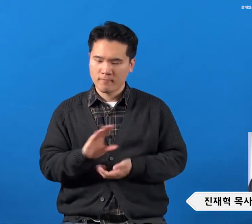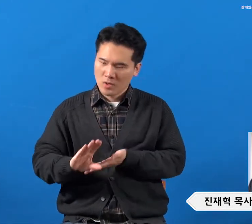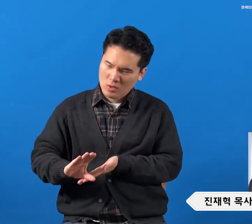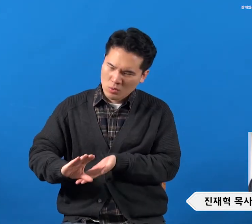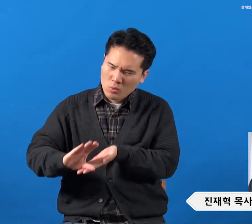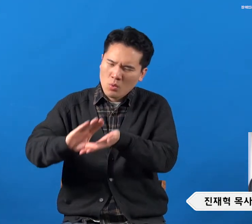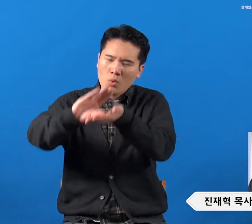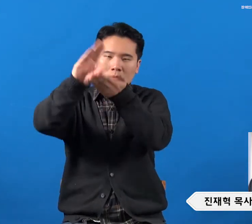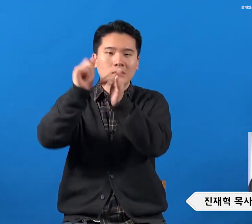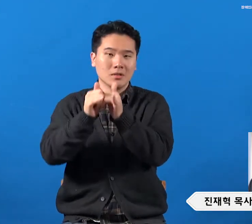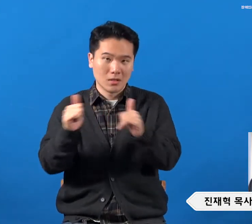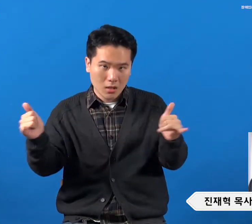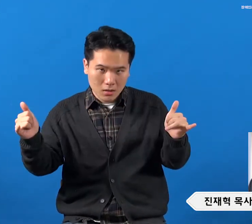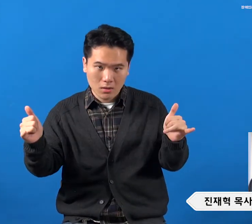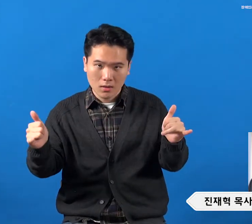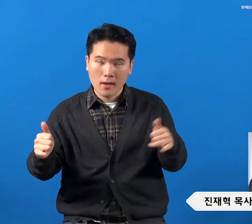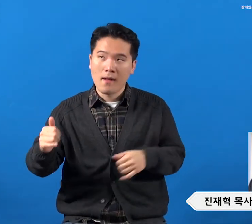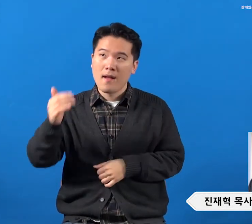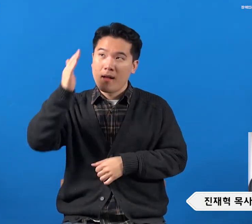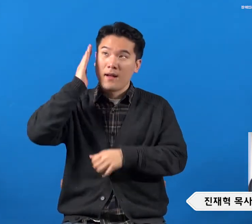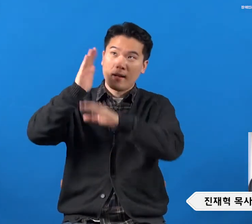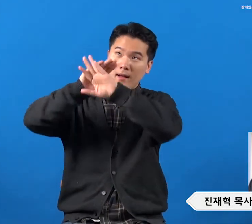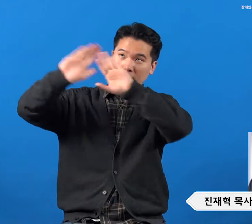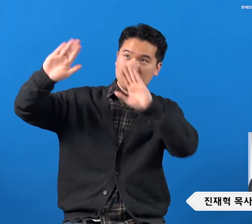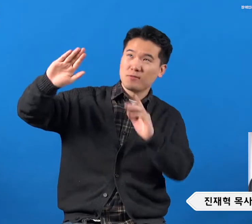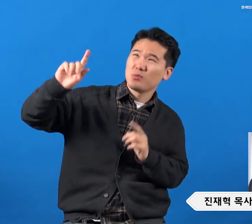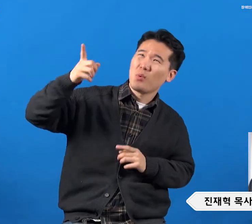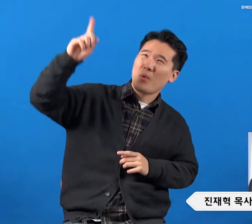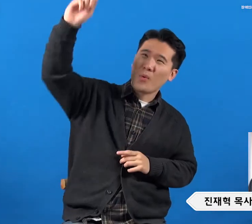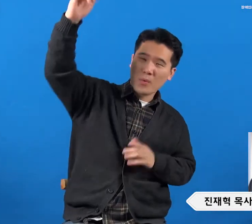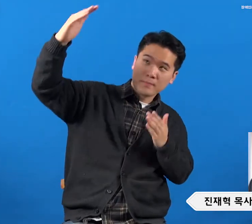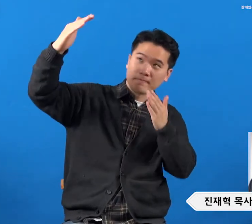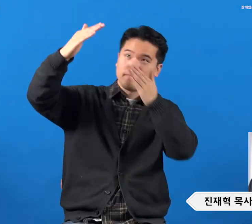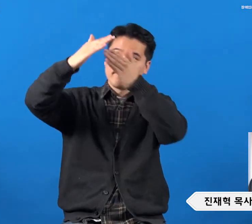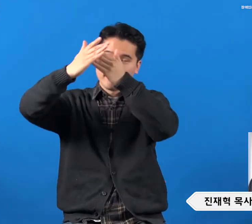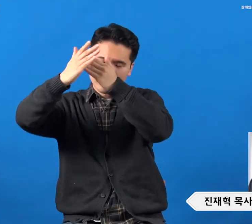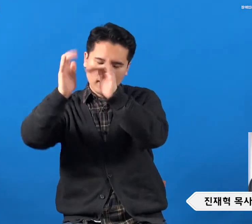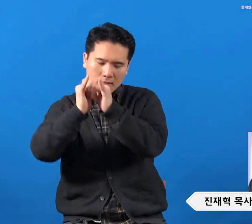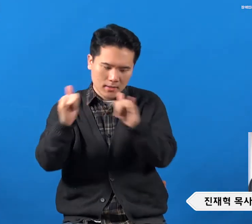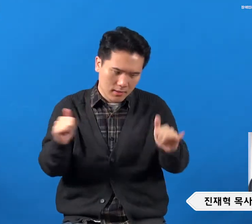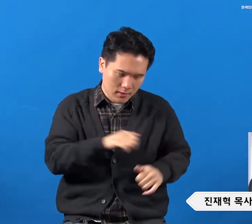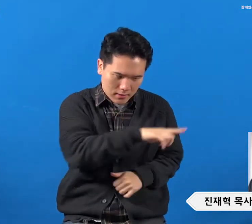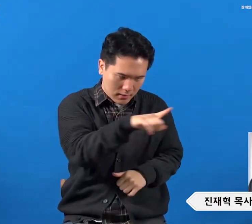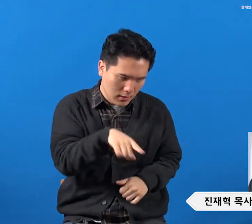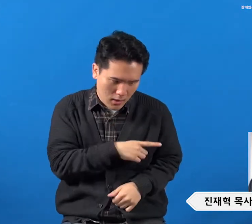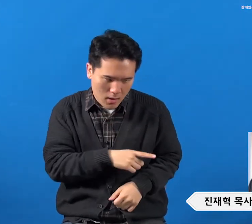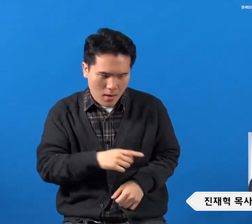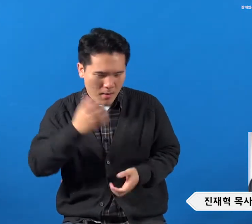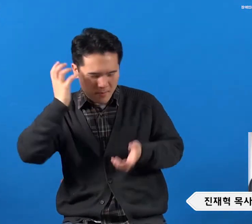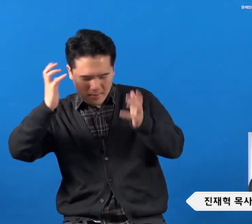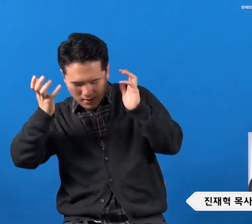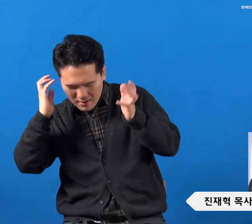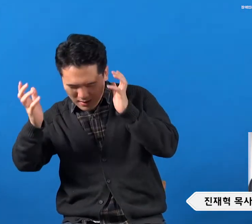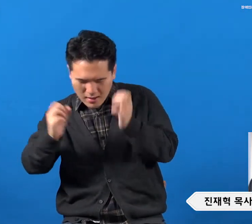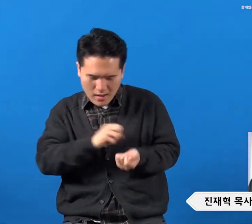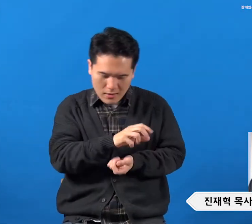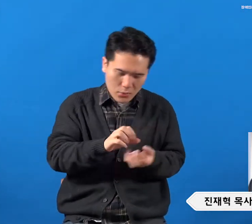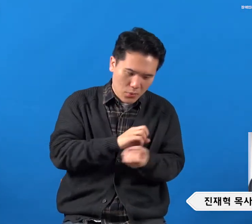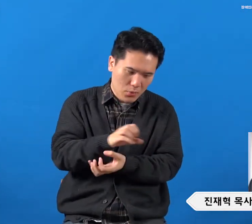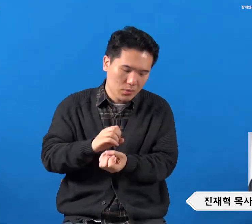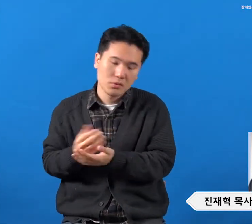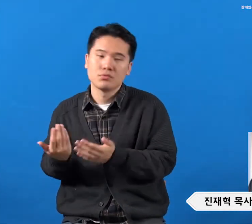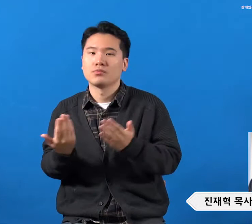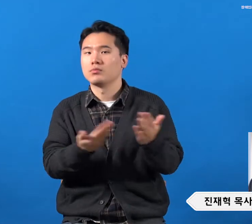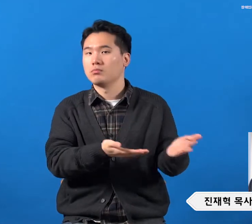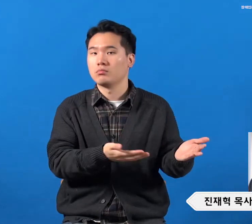이름을 높이고자 하던 자들, 하늘을 향하여 탑을 쌓았던 자들에게 혼돈과 혼란이 있었습니다.